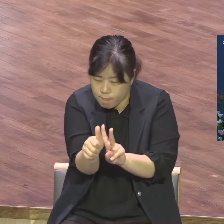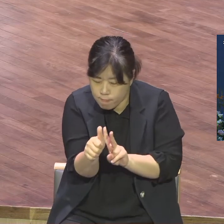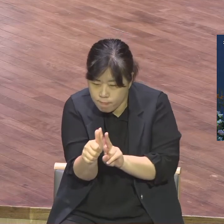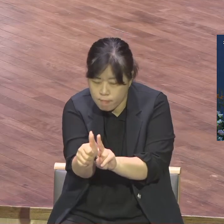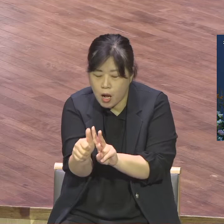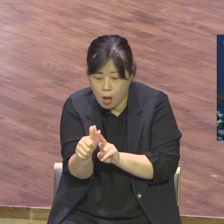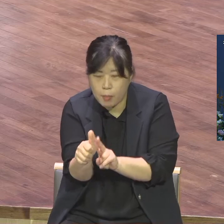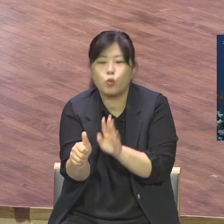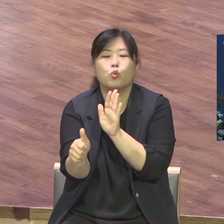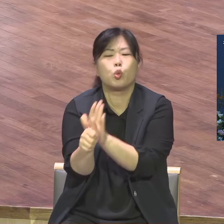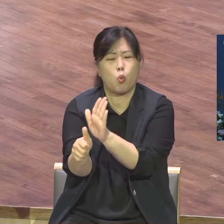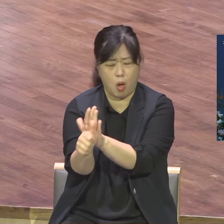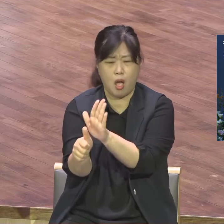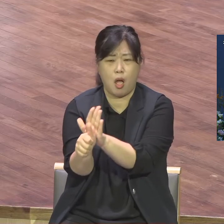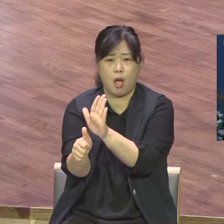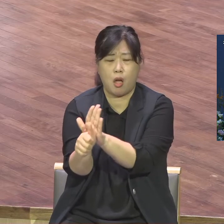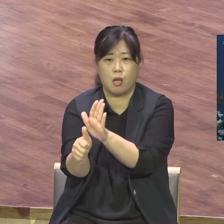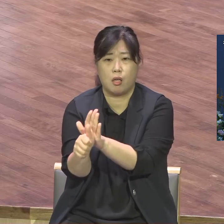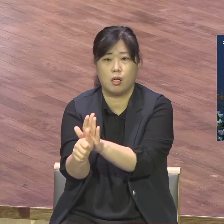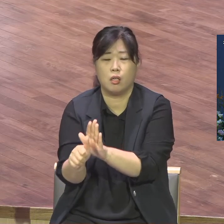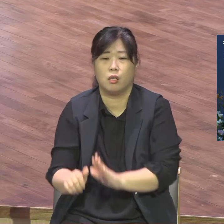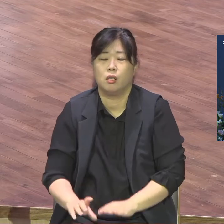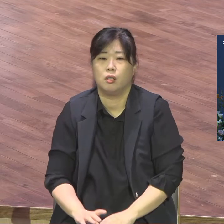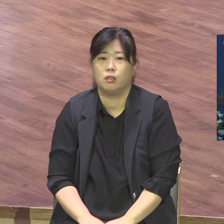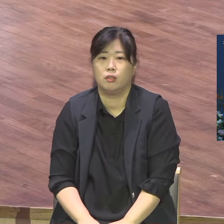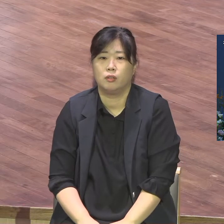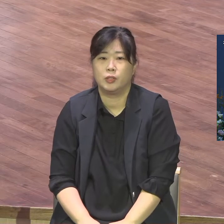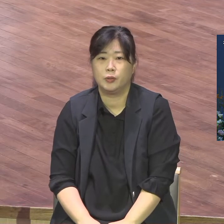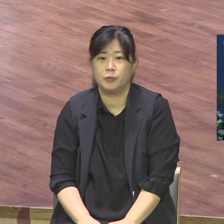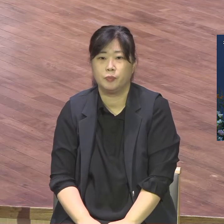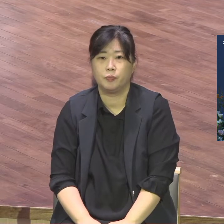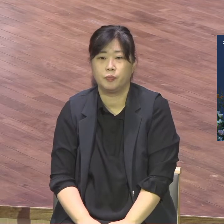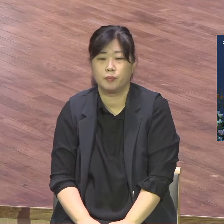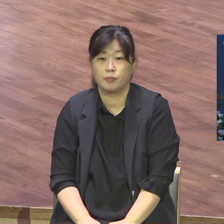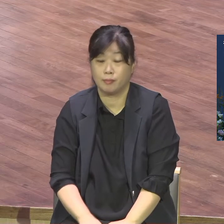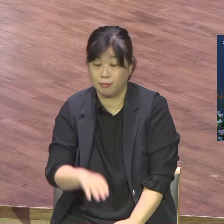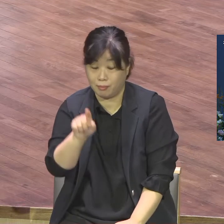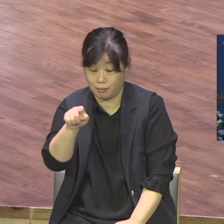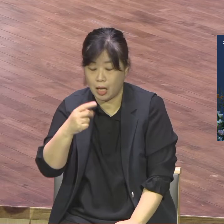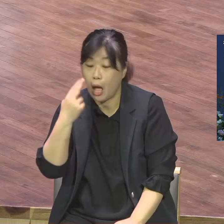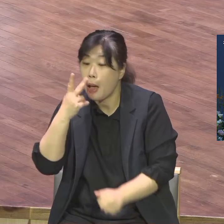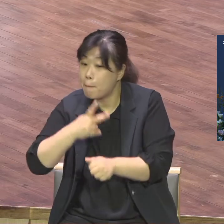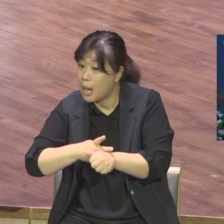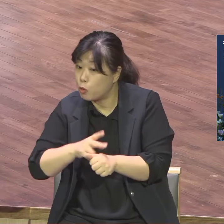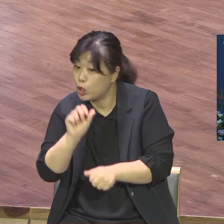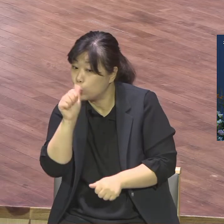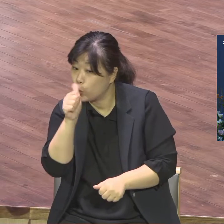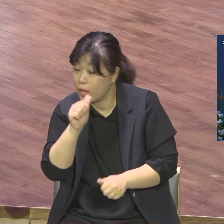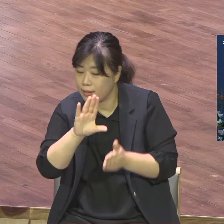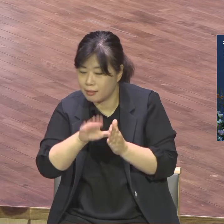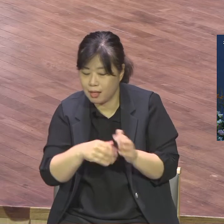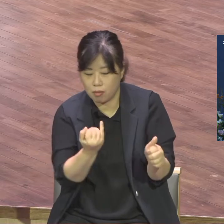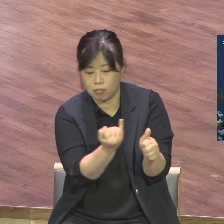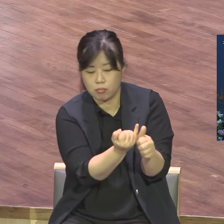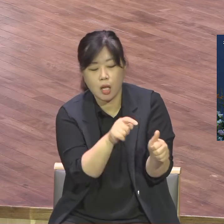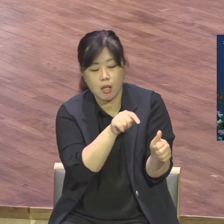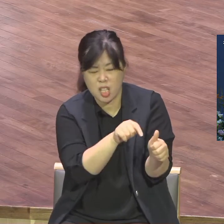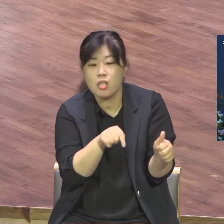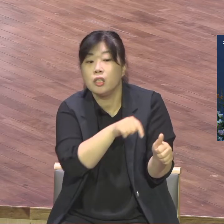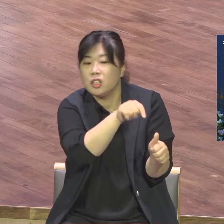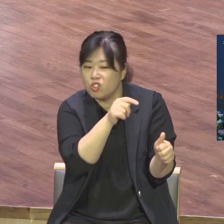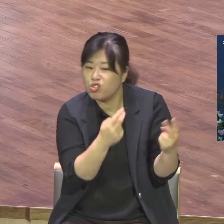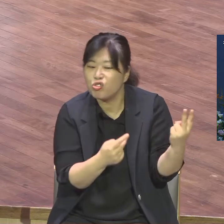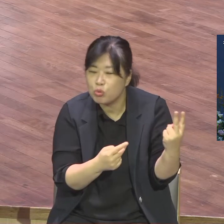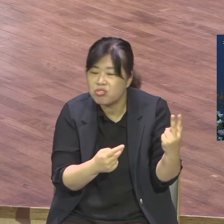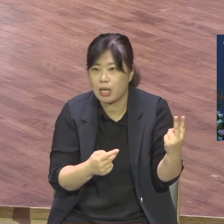바울이 이들 부부를 향해서 참 놀라운 고백을 지금 하고 있죠. 그들은 내 목숨을 위하여